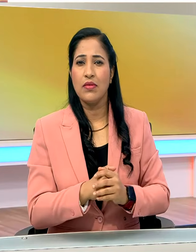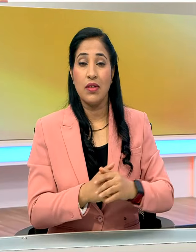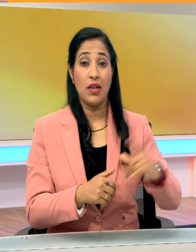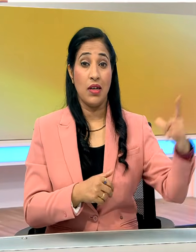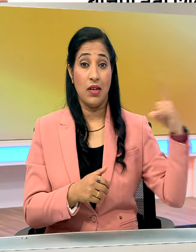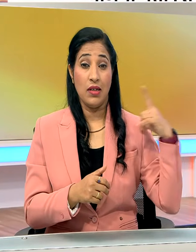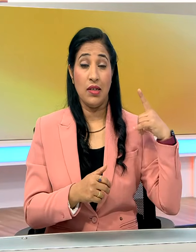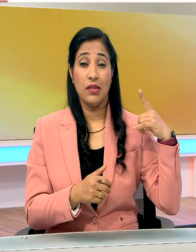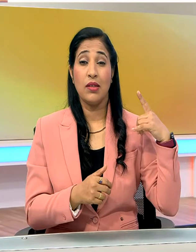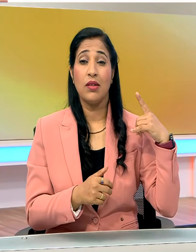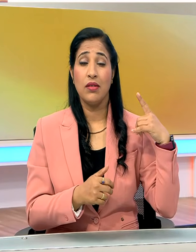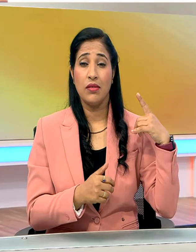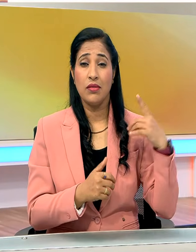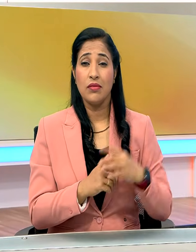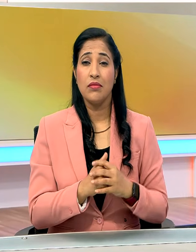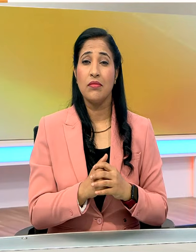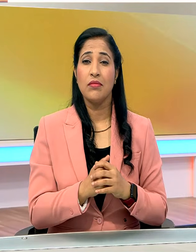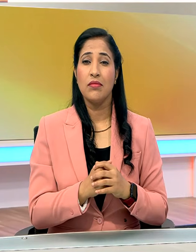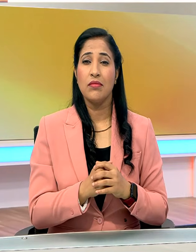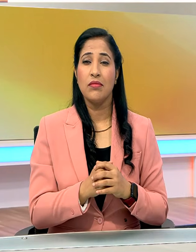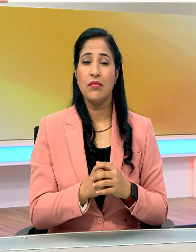नेता के लिए